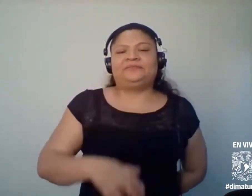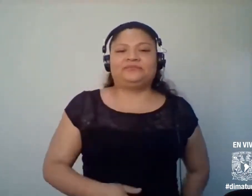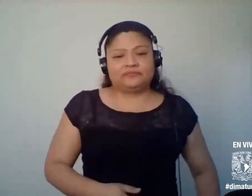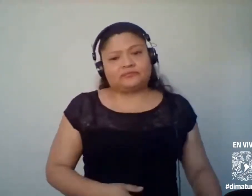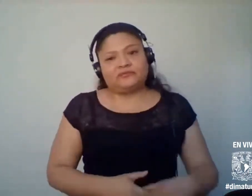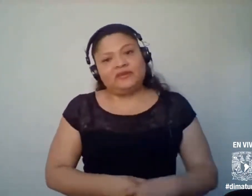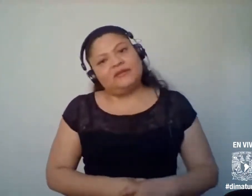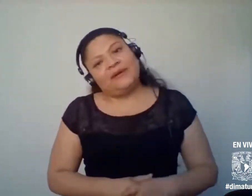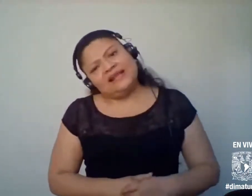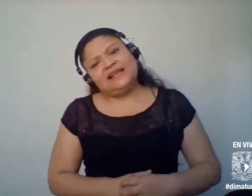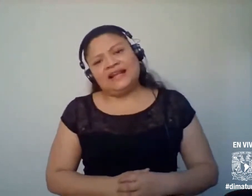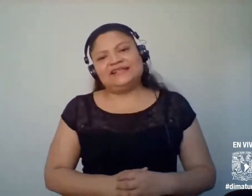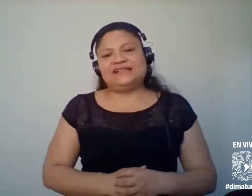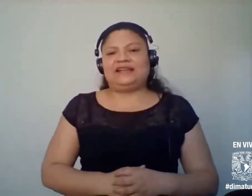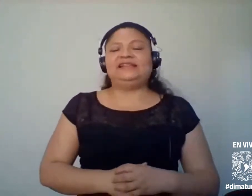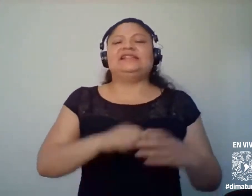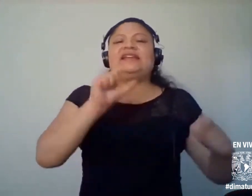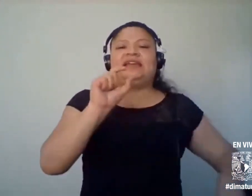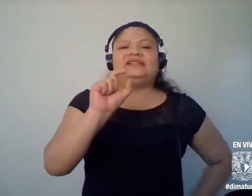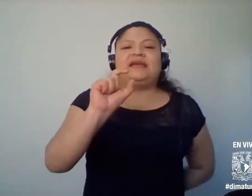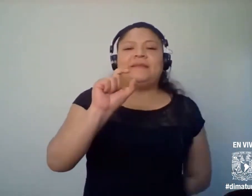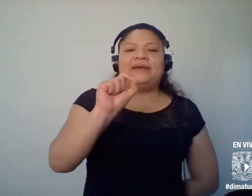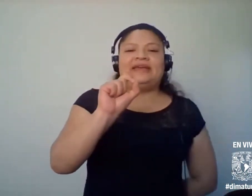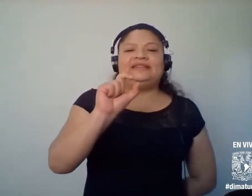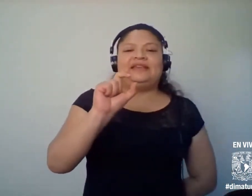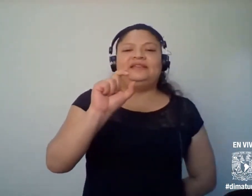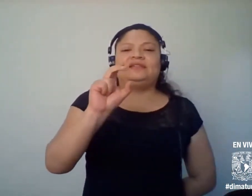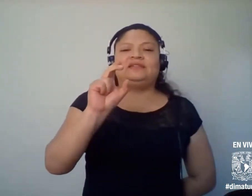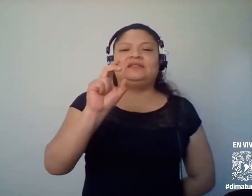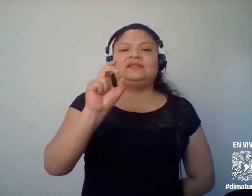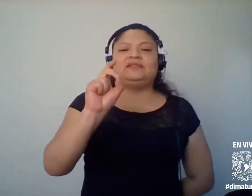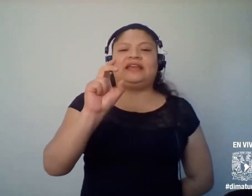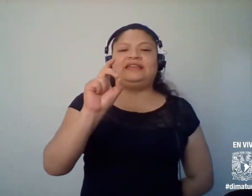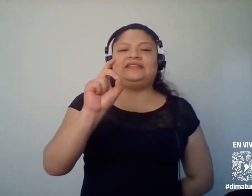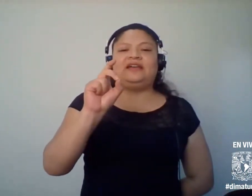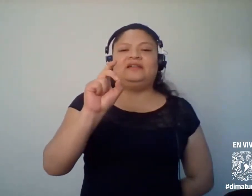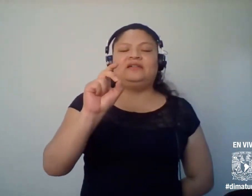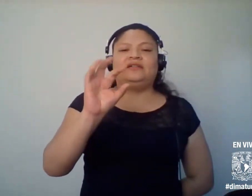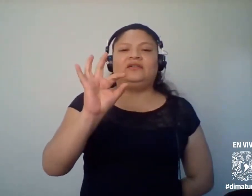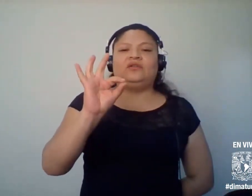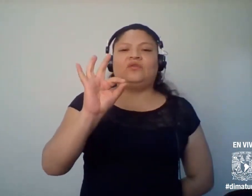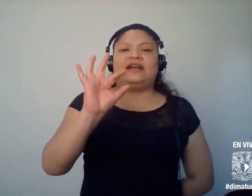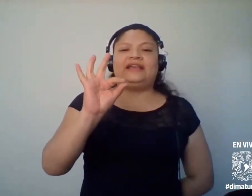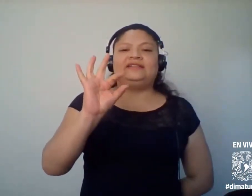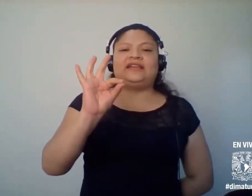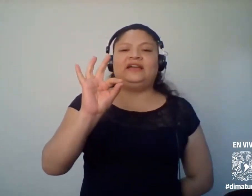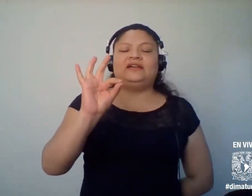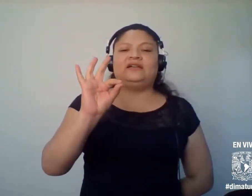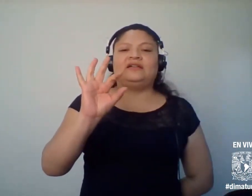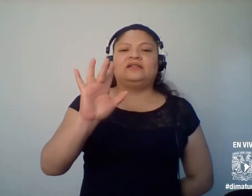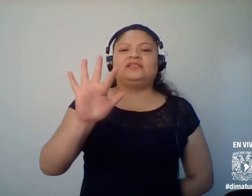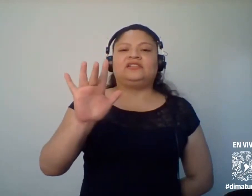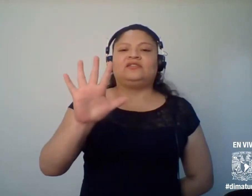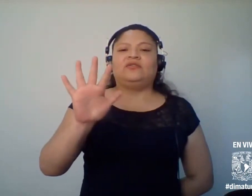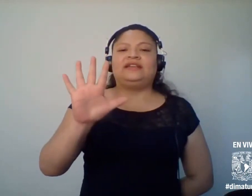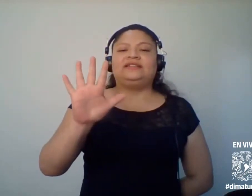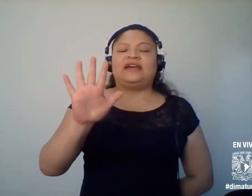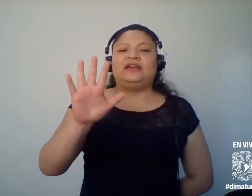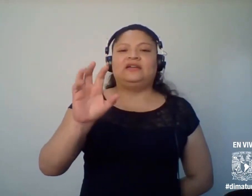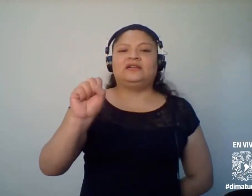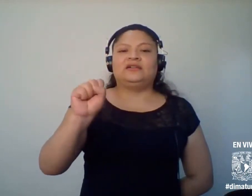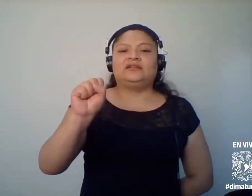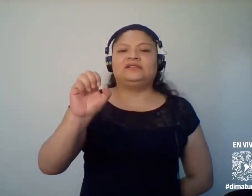20. Para hacer las decenas es 20, 30, 40,